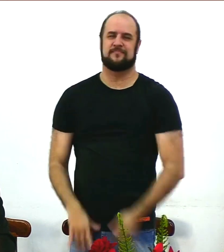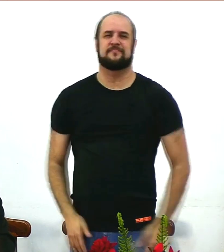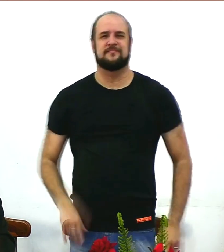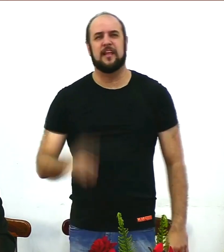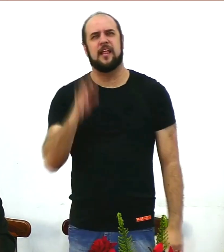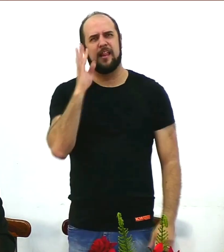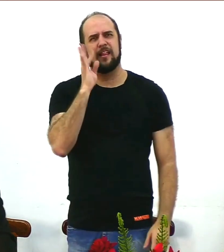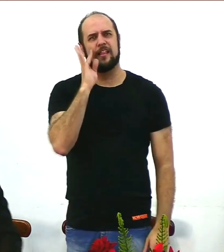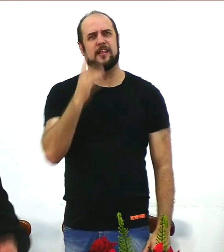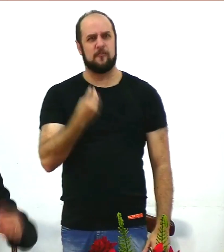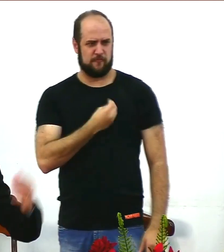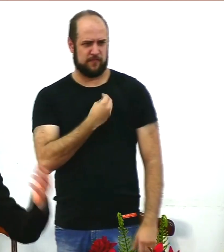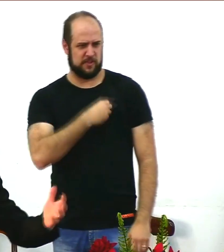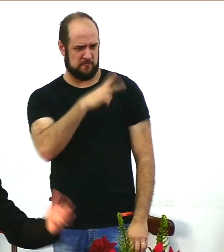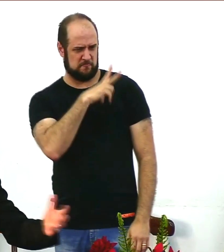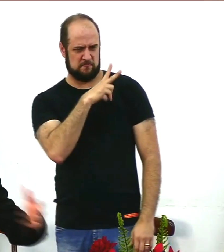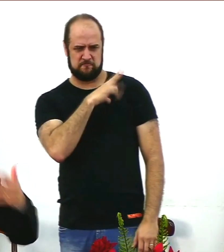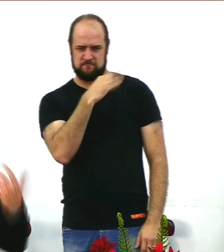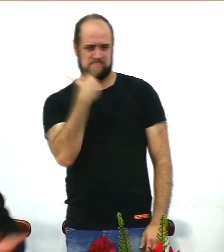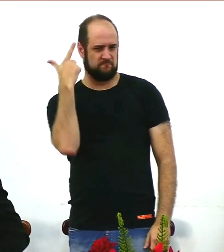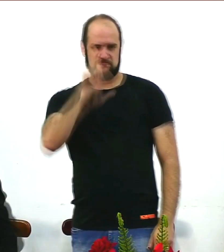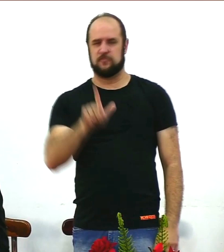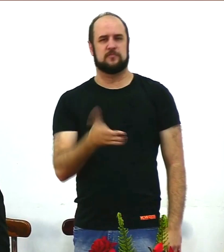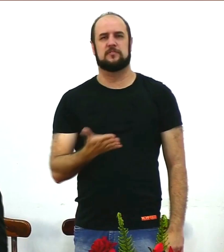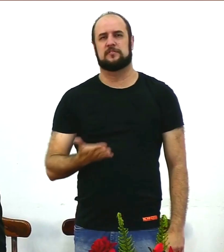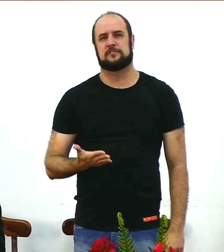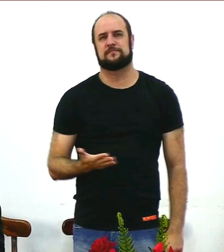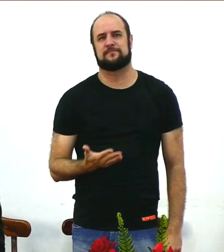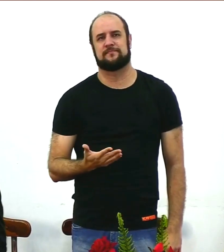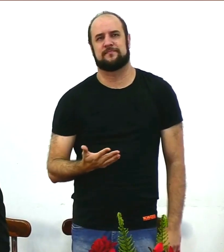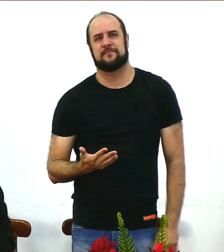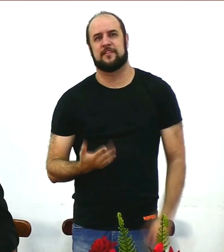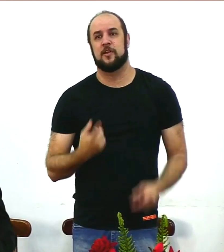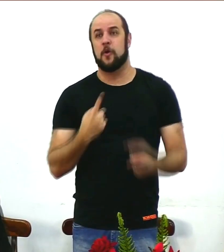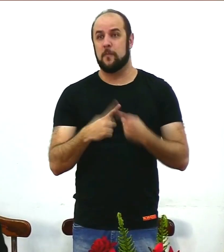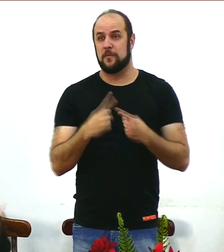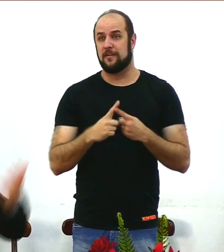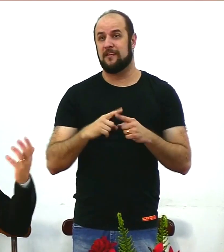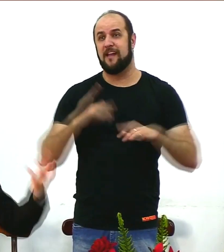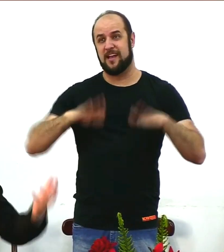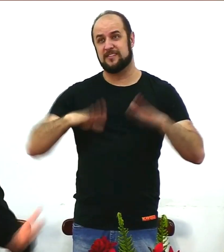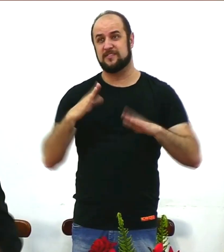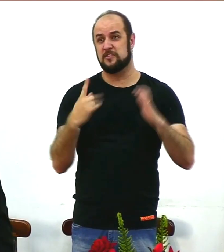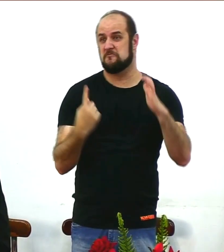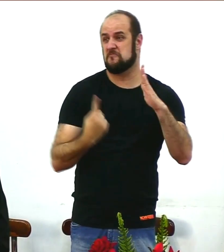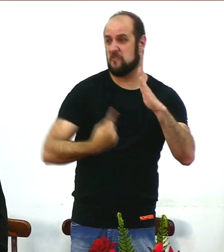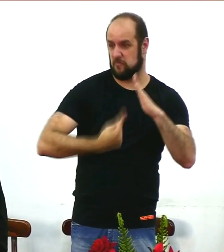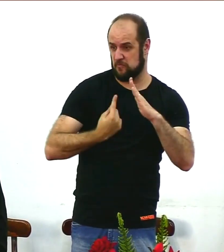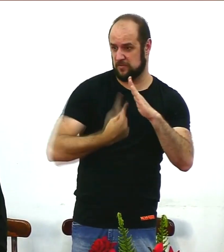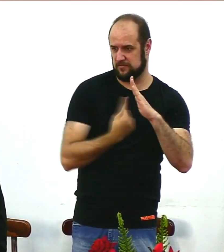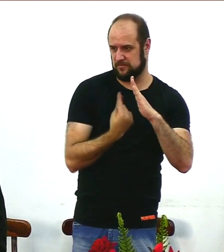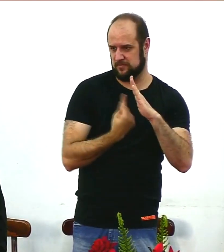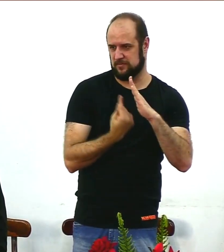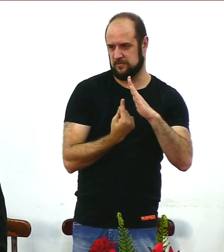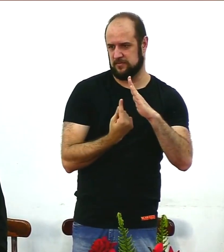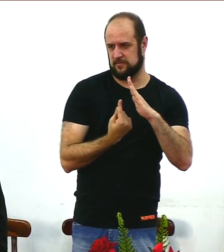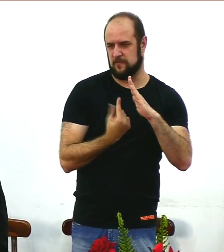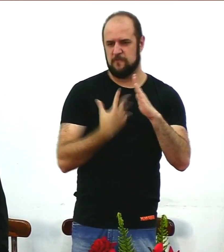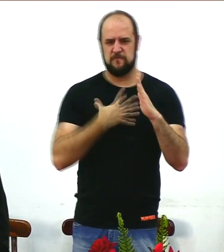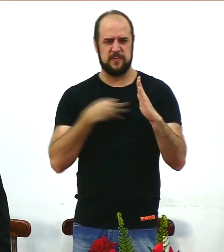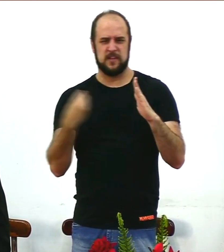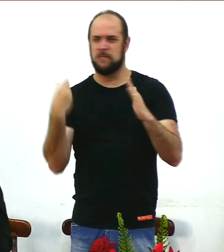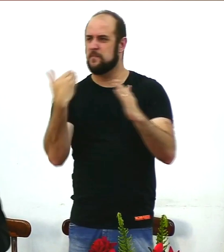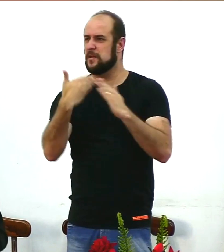2 passagens que não estão aqui no Salmo, nós temos isso. Em Ezequiel 3:26, nós temos uma